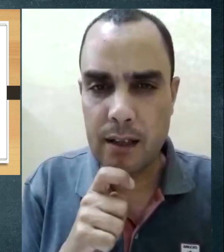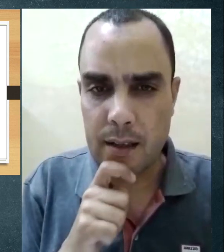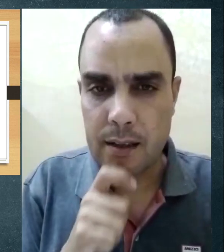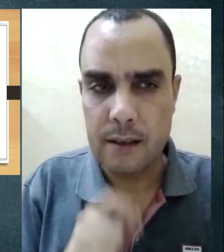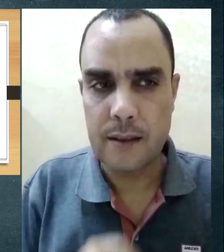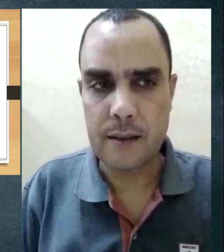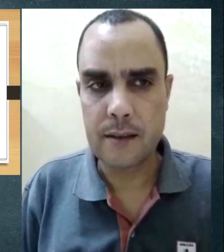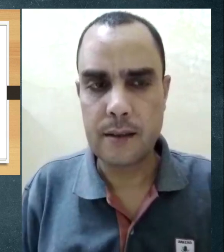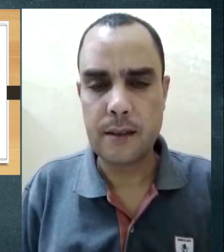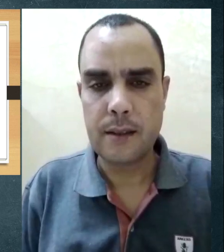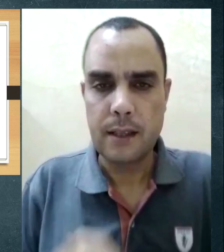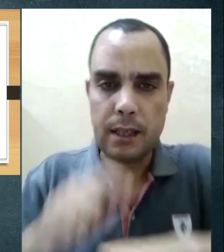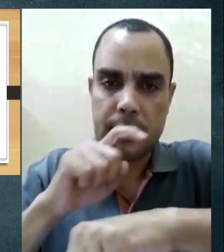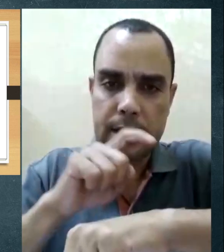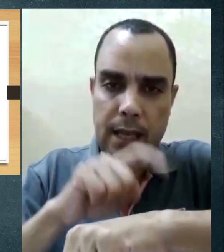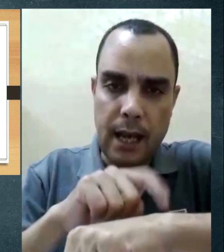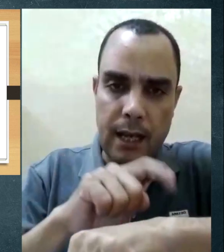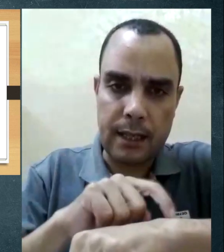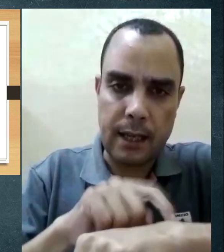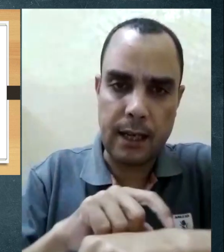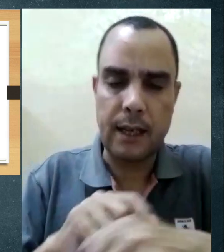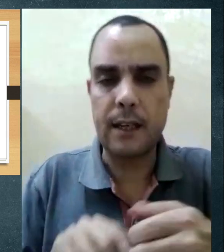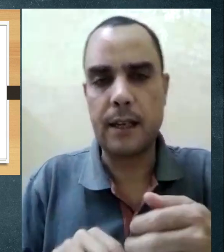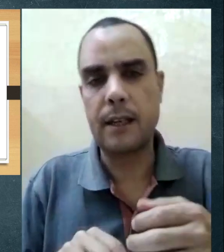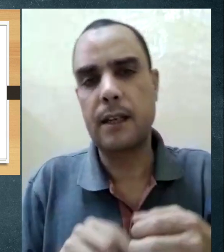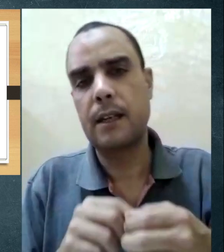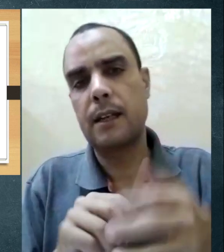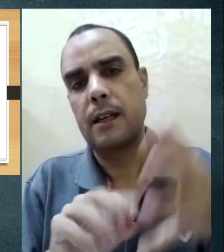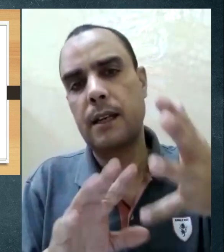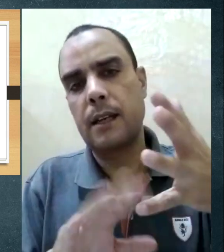وهنا ساعة